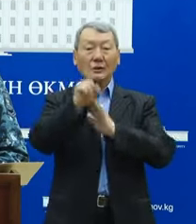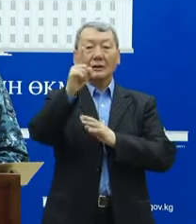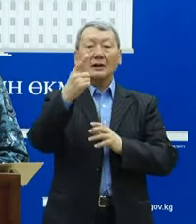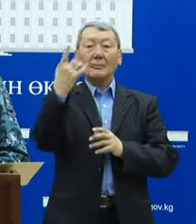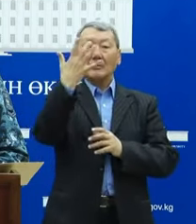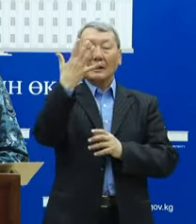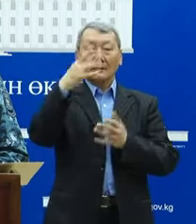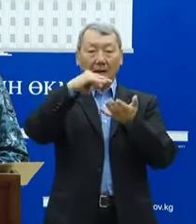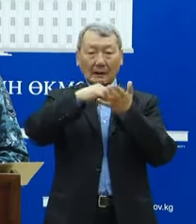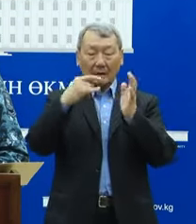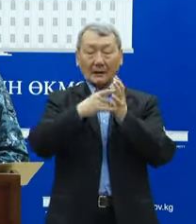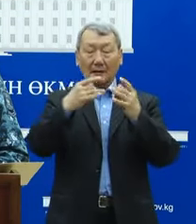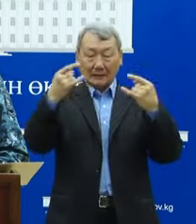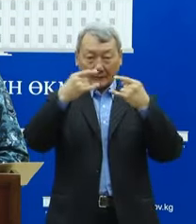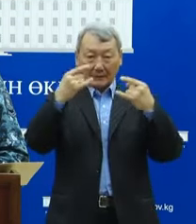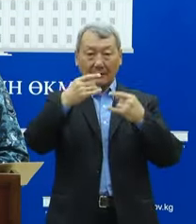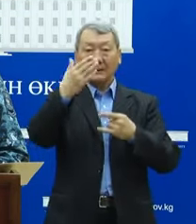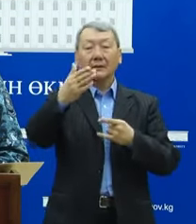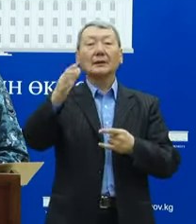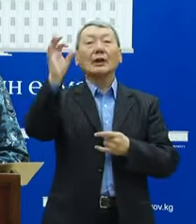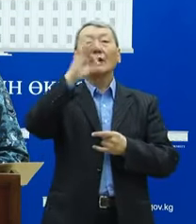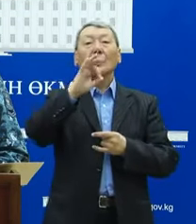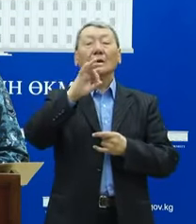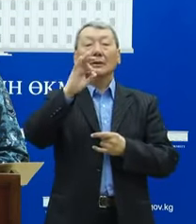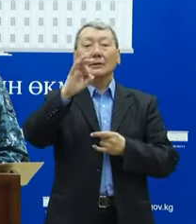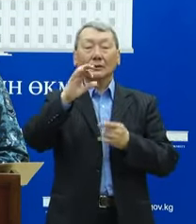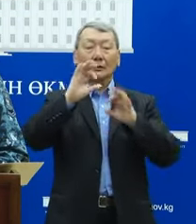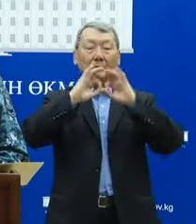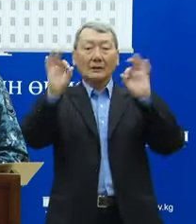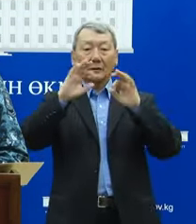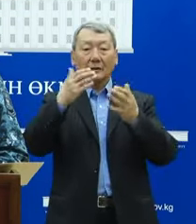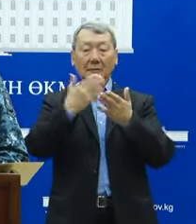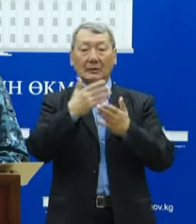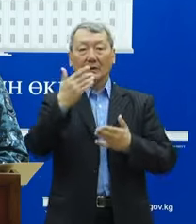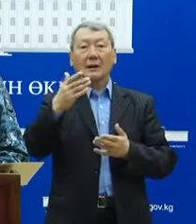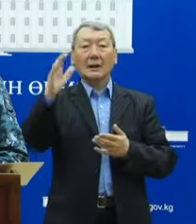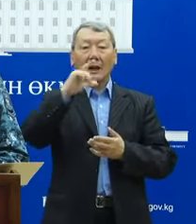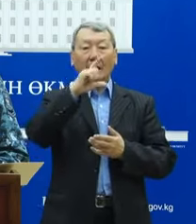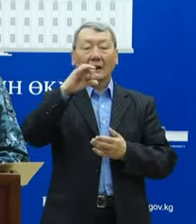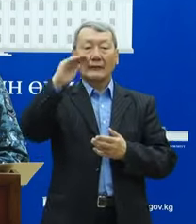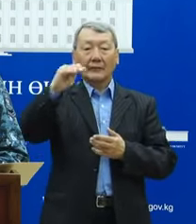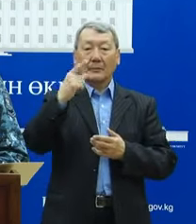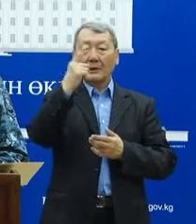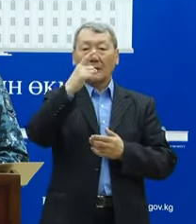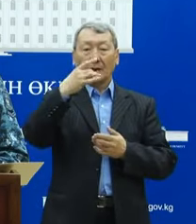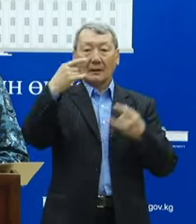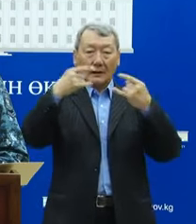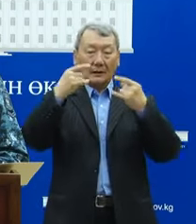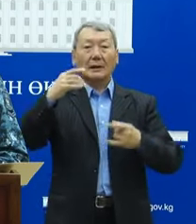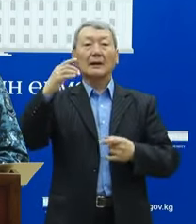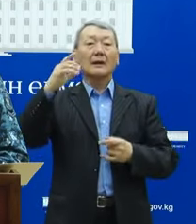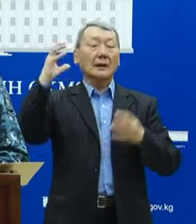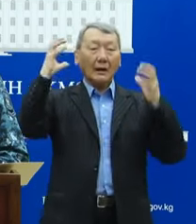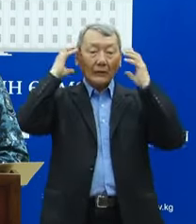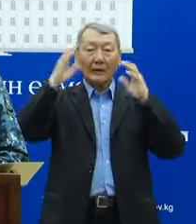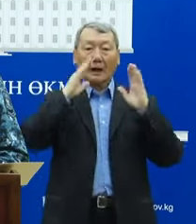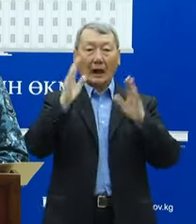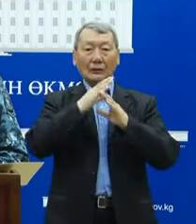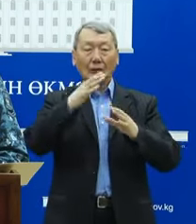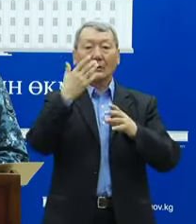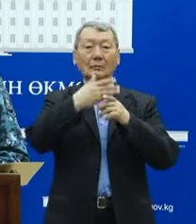Пирамида, 5-чи канал, облустук телеканалдардан жана медиа борборлордон, Кабар улуттук маалымат агенттигинен, ЛФМ, 1-чи радио, Кыргыз радиосу, Минкай ЛФМ